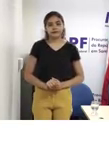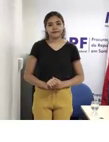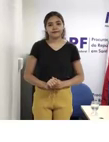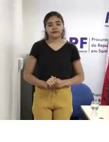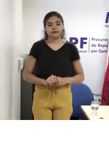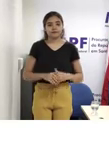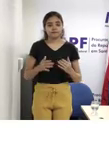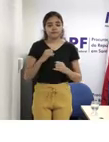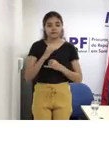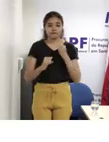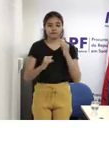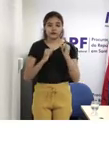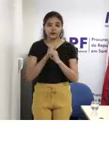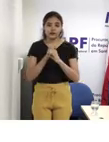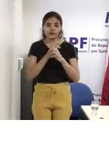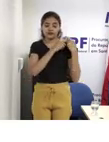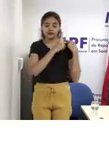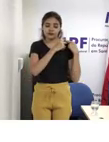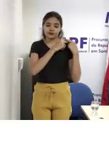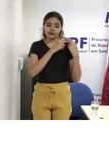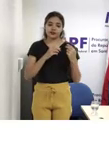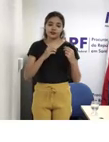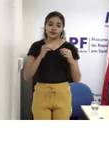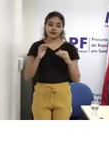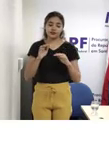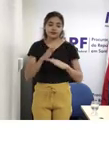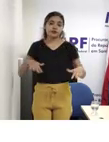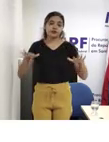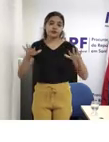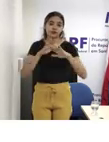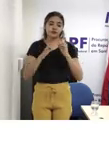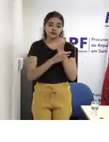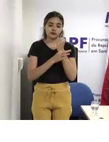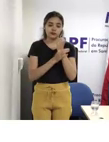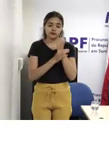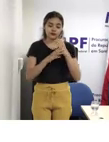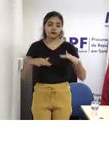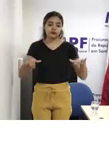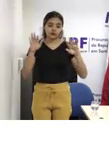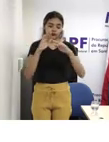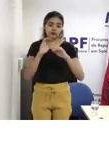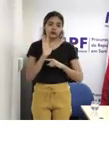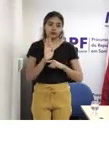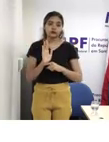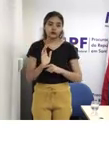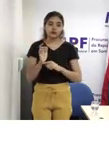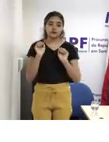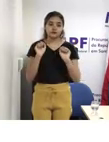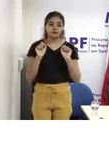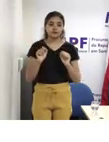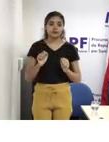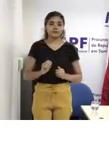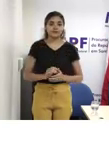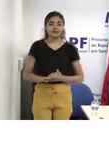responsabilidade de todos eh eu queria para poder encerrar tem uma música do